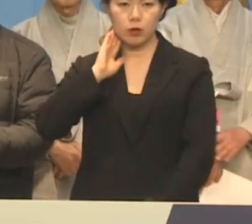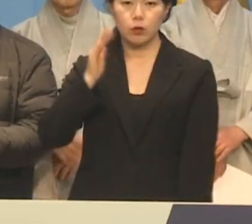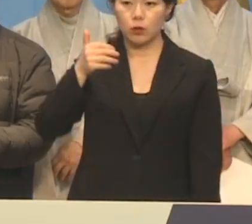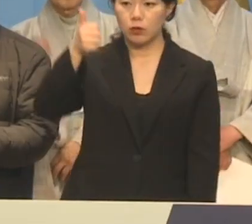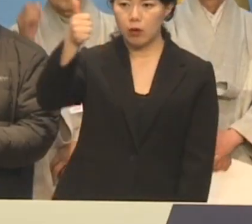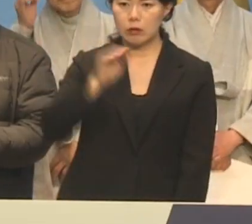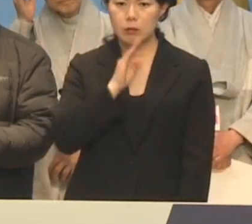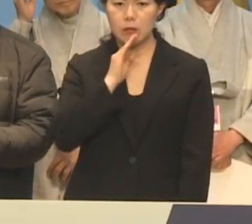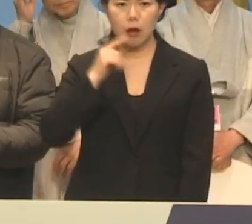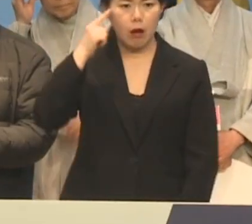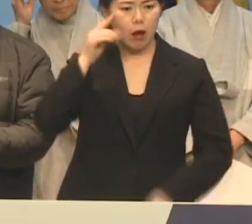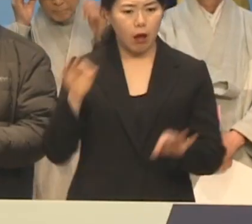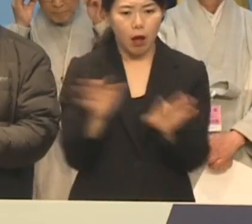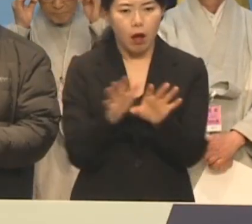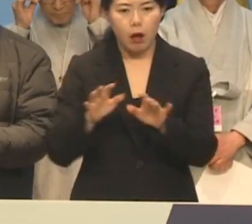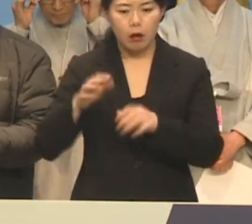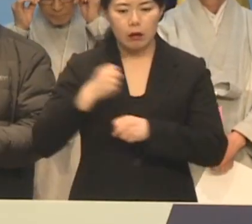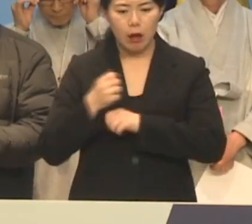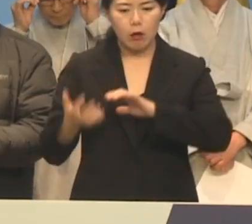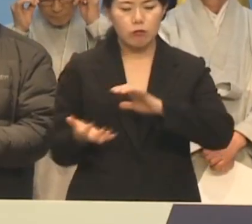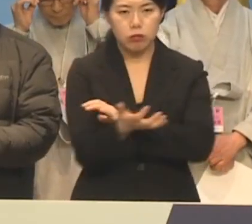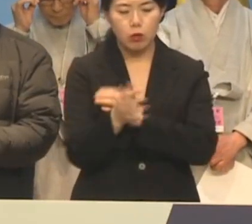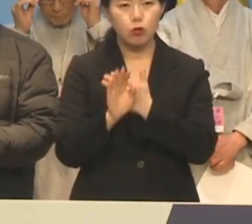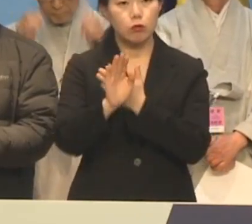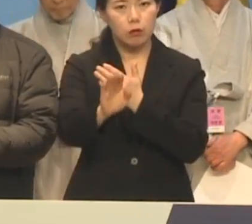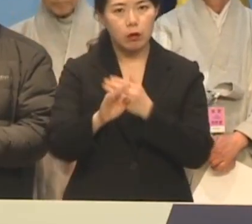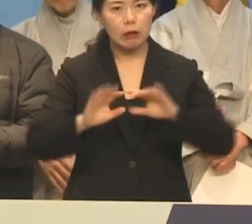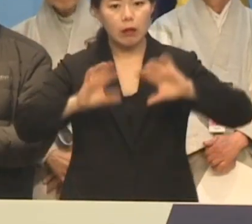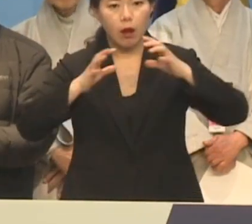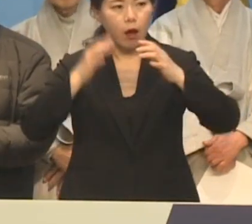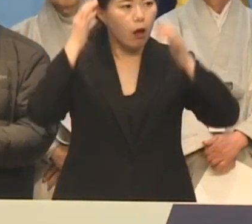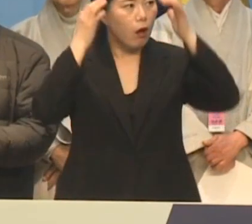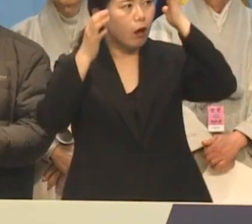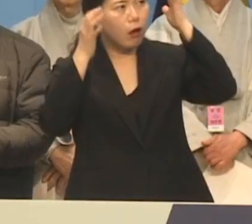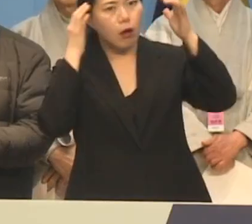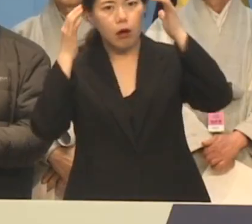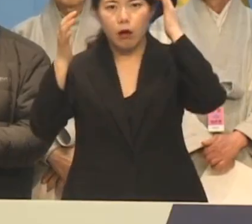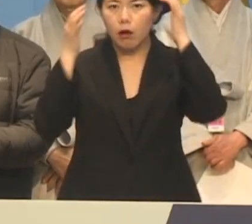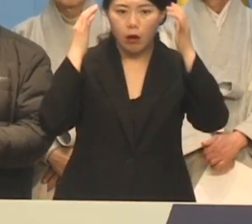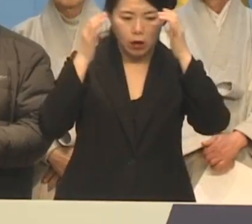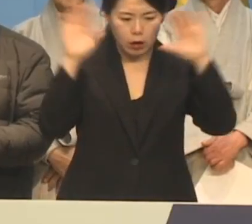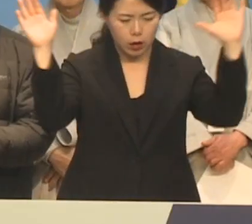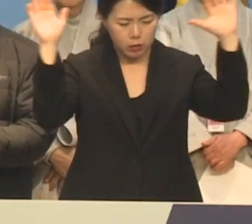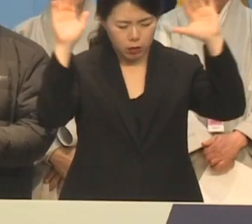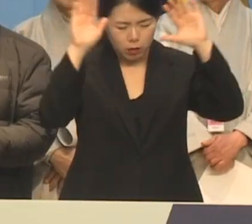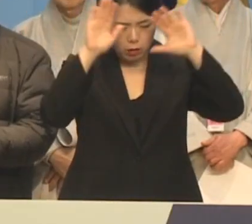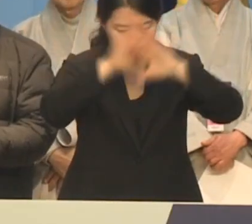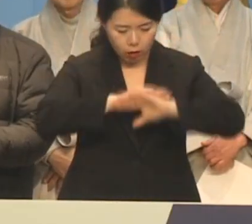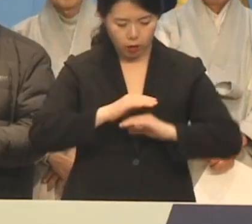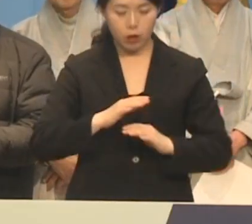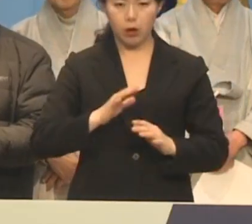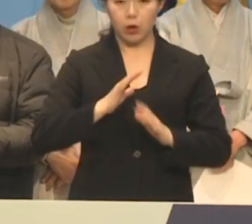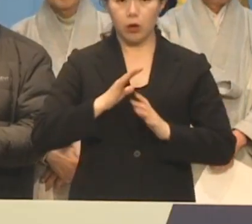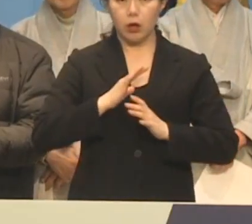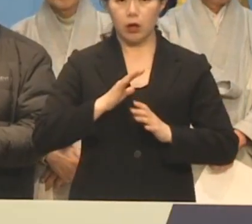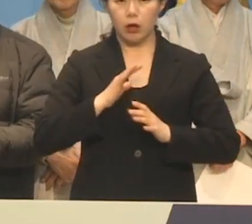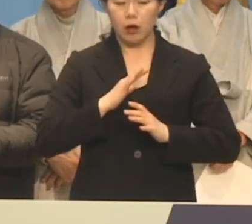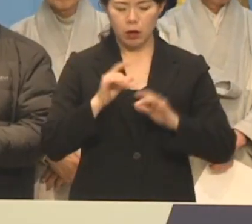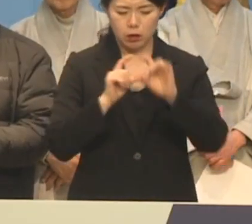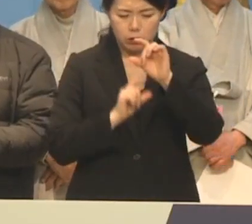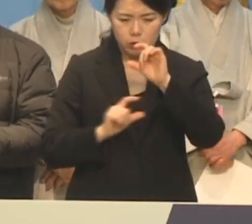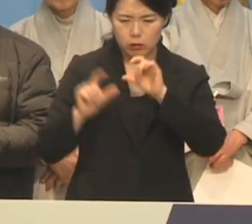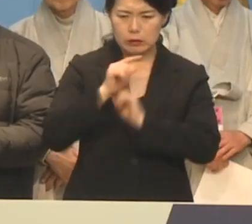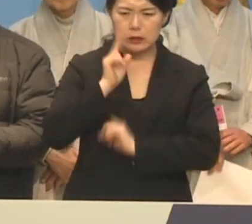대통령의 어처구니 없는 계엄령 이후 나라는 혼돈의 어둠이 짙어지고 위기는 끝간데